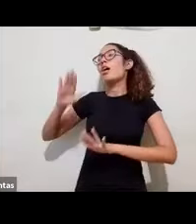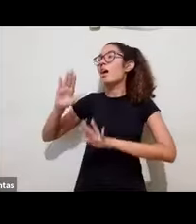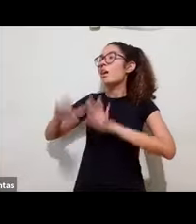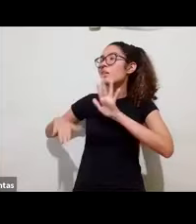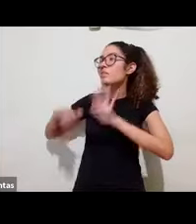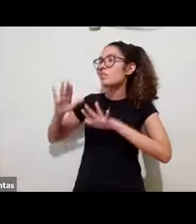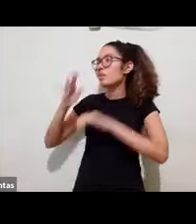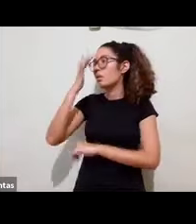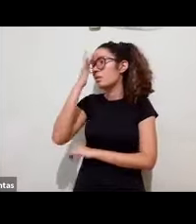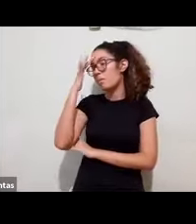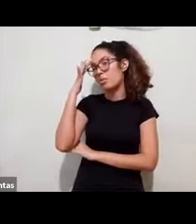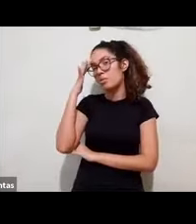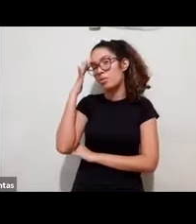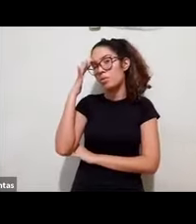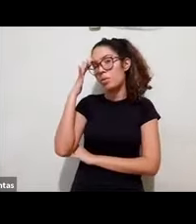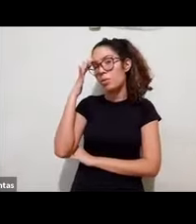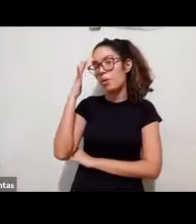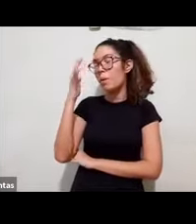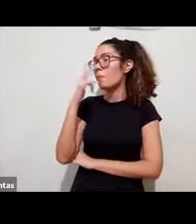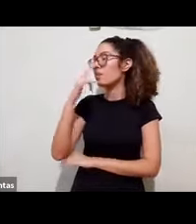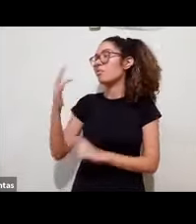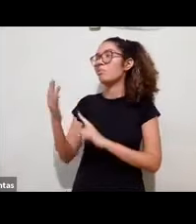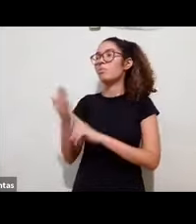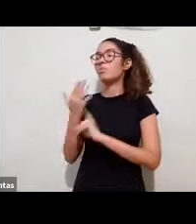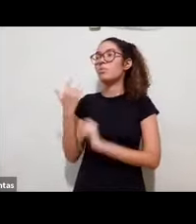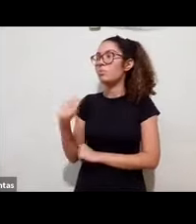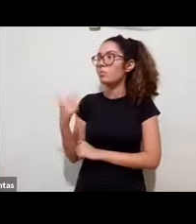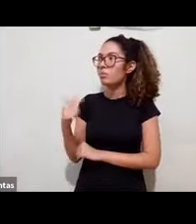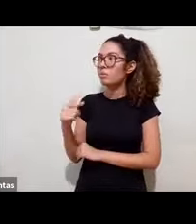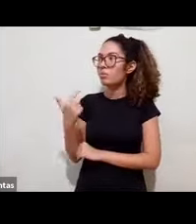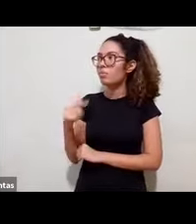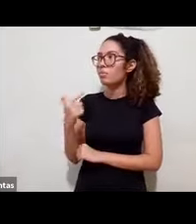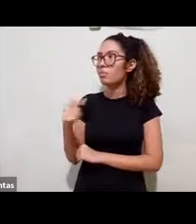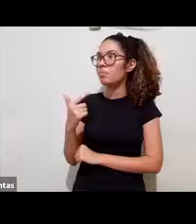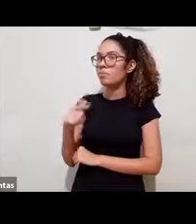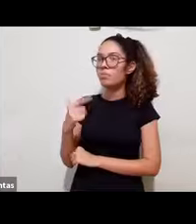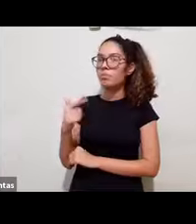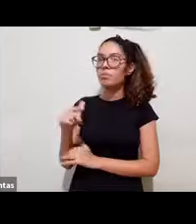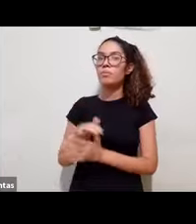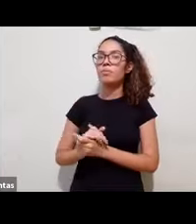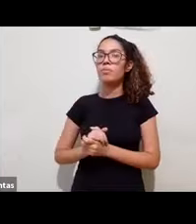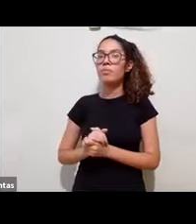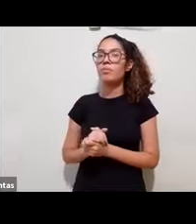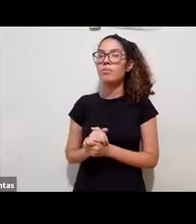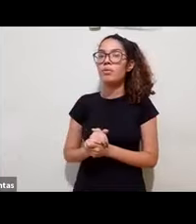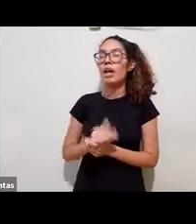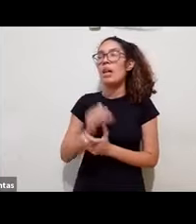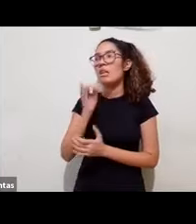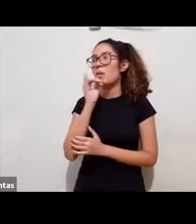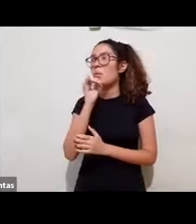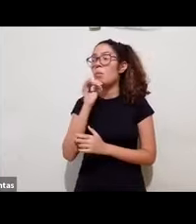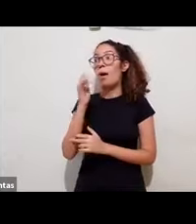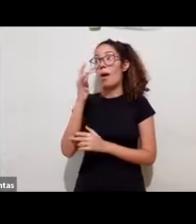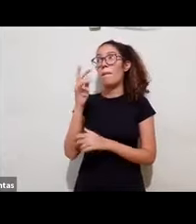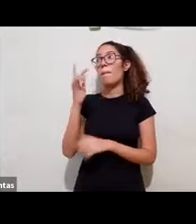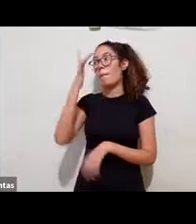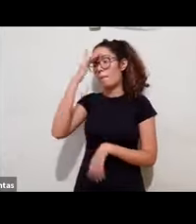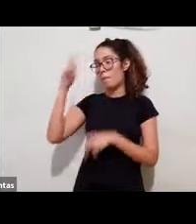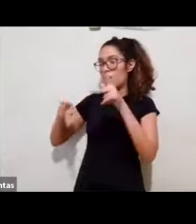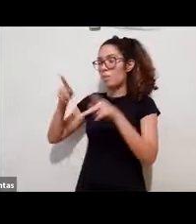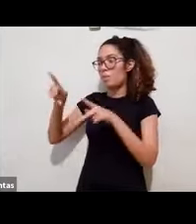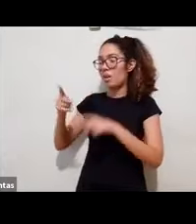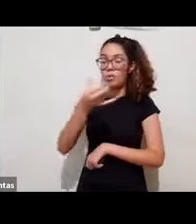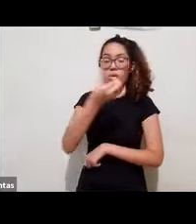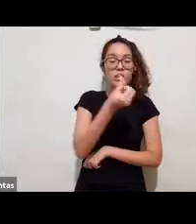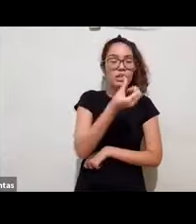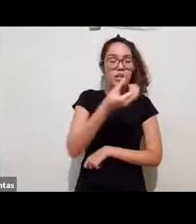de uma determinada regional, que tem uma população de 600 mil habitantes, que deveriam ter